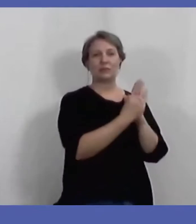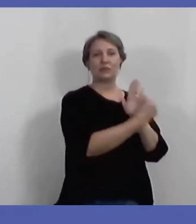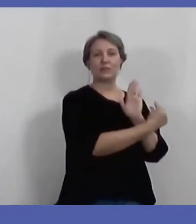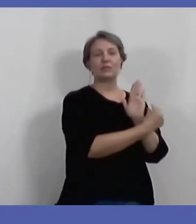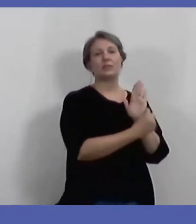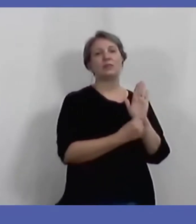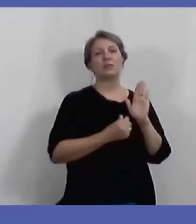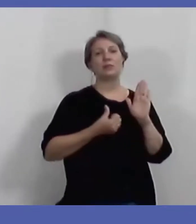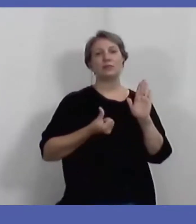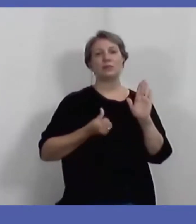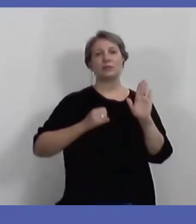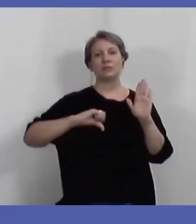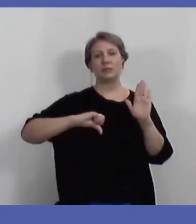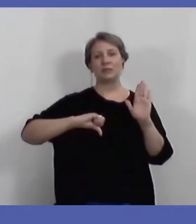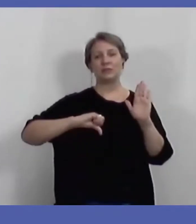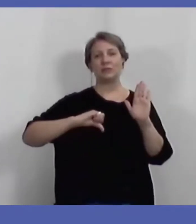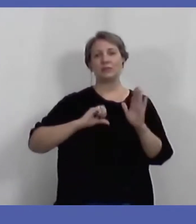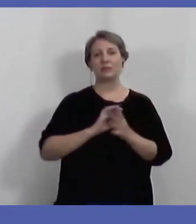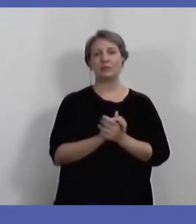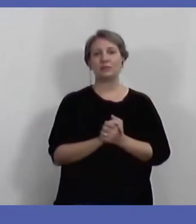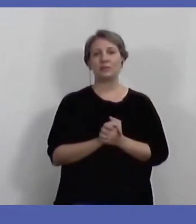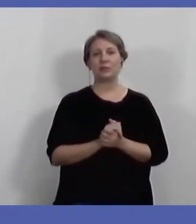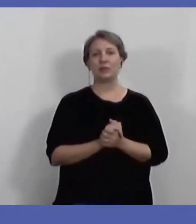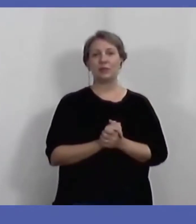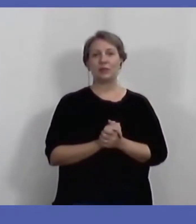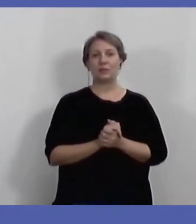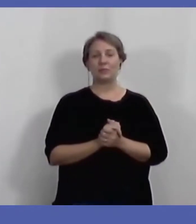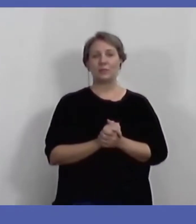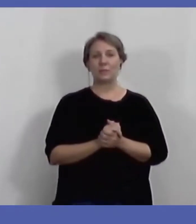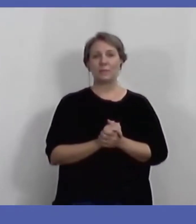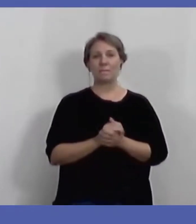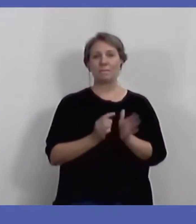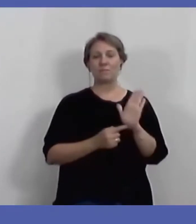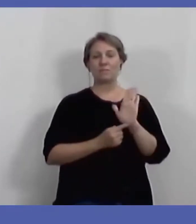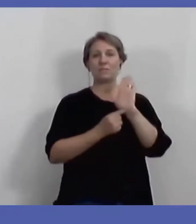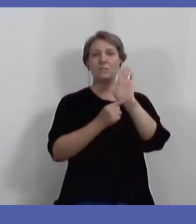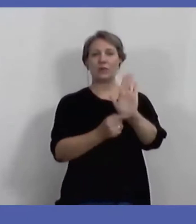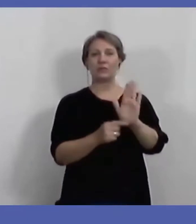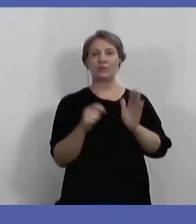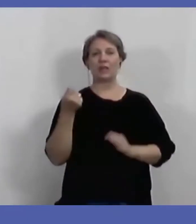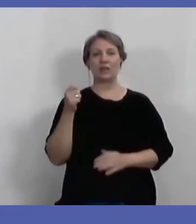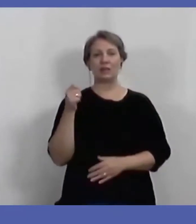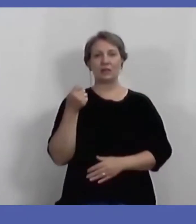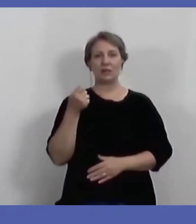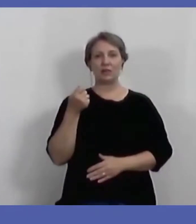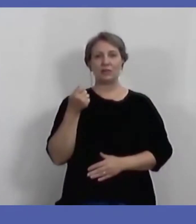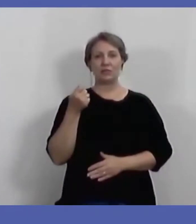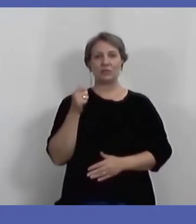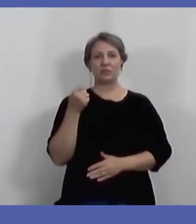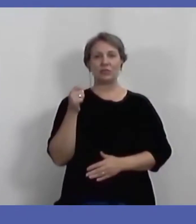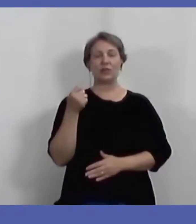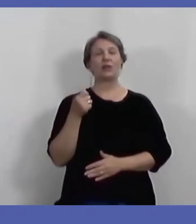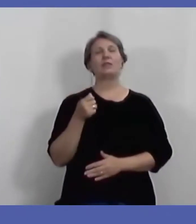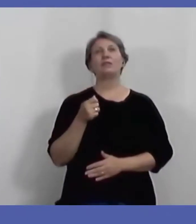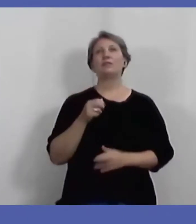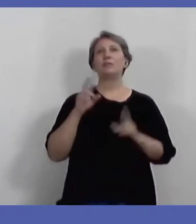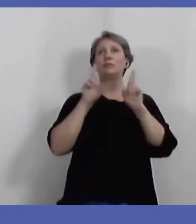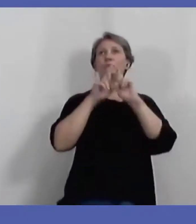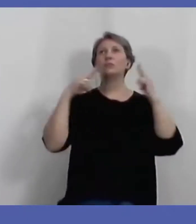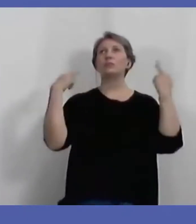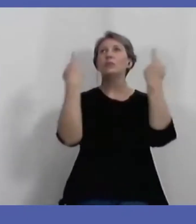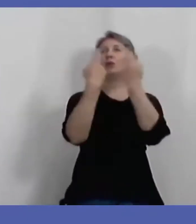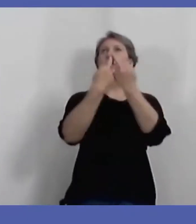dar-te-ei as chaves do reino dos céus. O que atares na terra terá